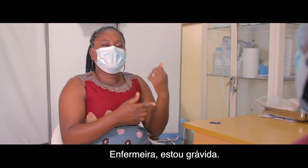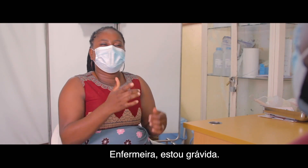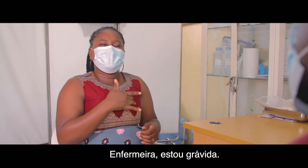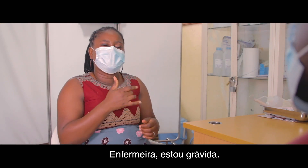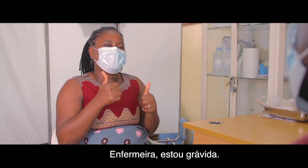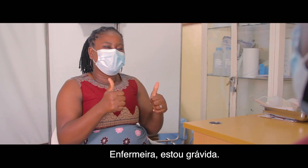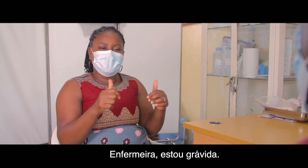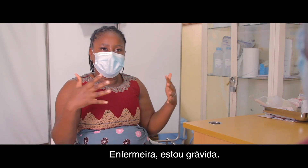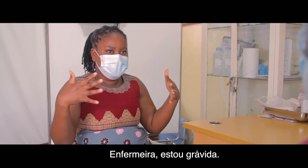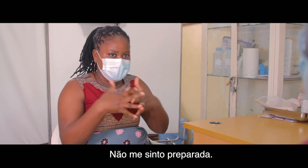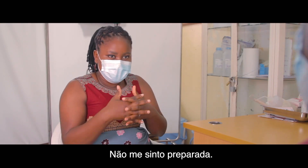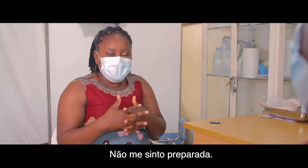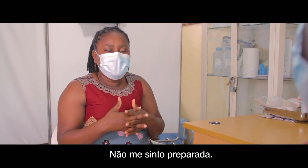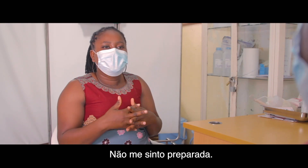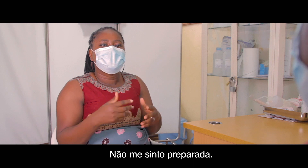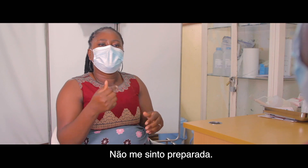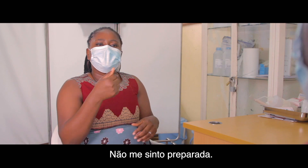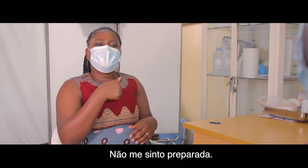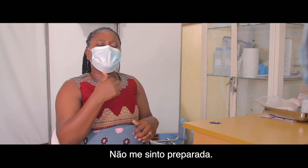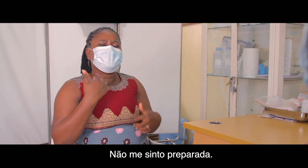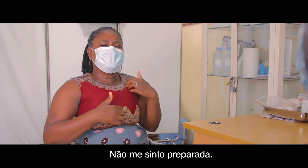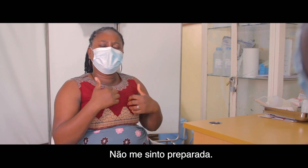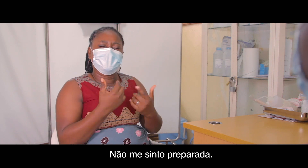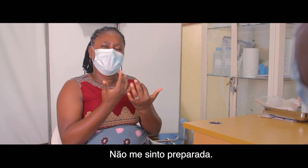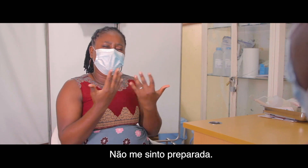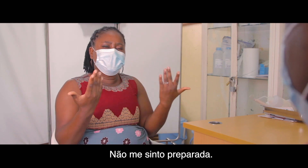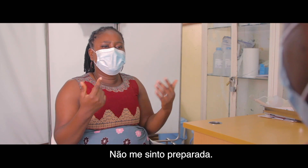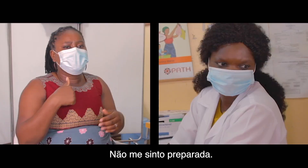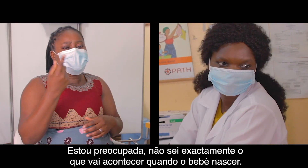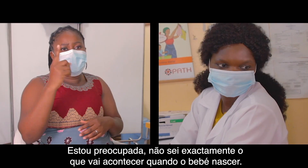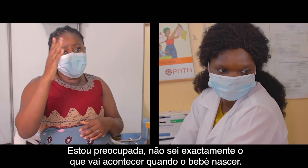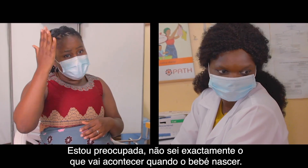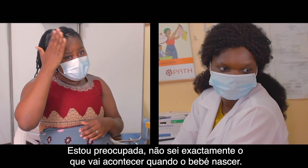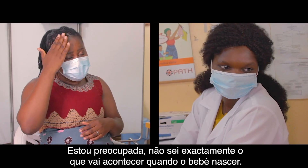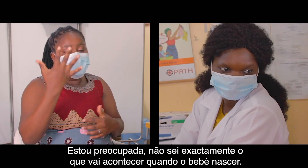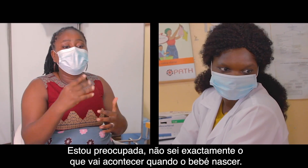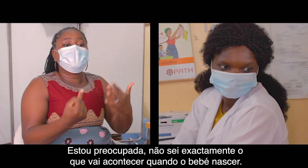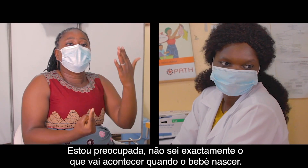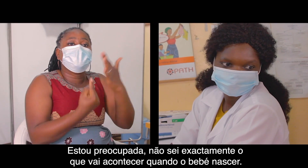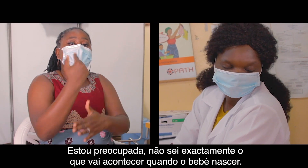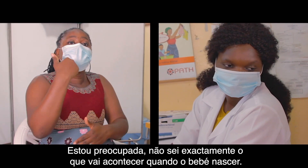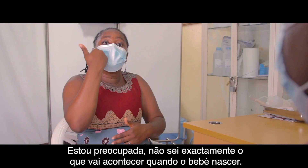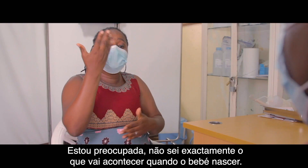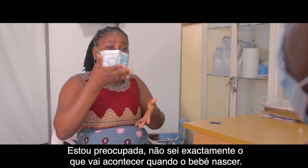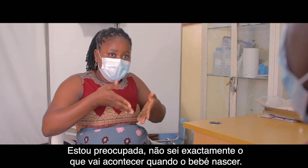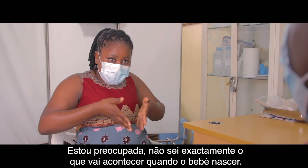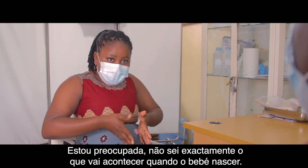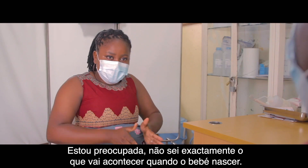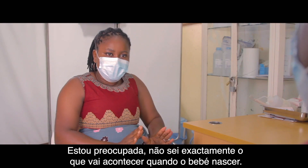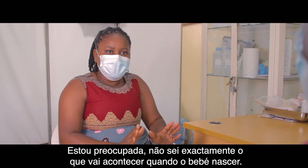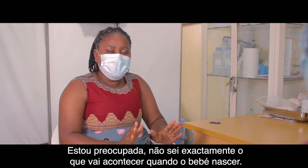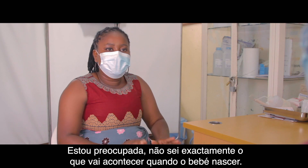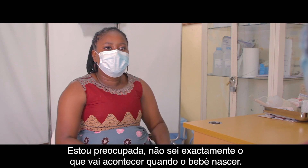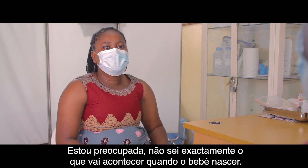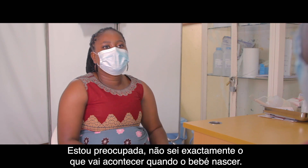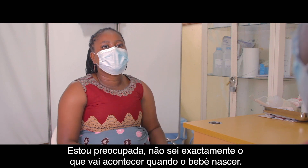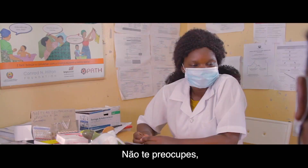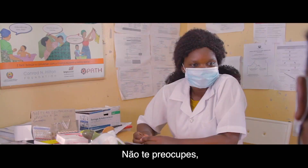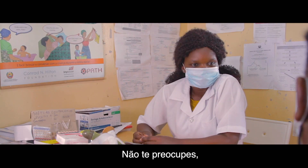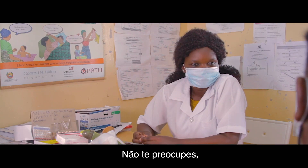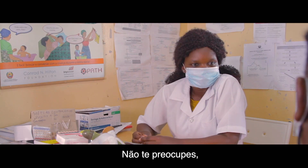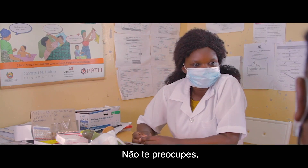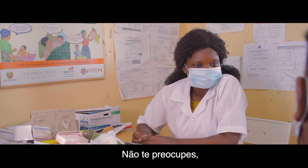Enfermeira, estou grávida. Não me sinto preparada. Estou preocupada, não sei exatamente o que vai acontecer quando o bebê